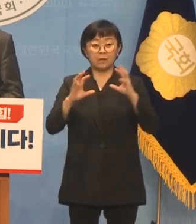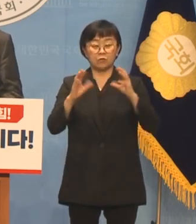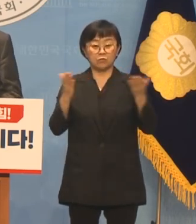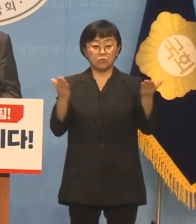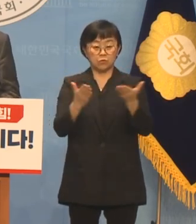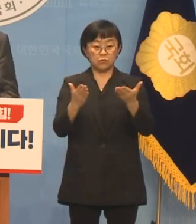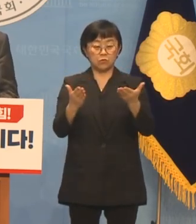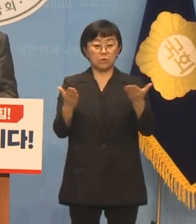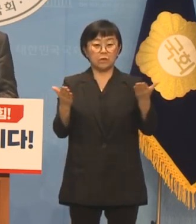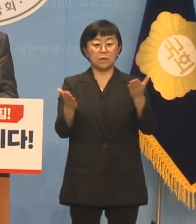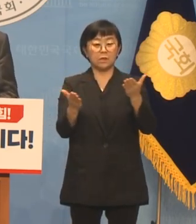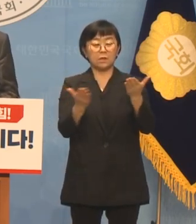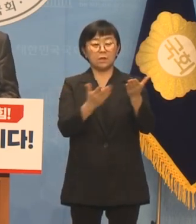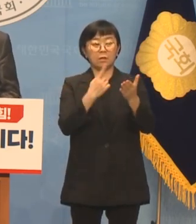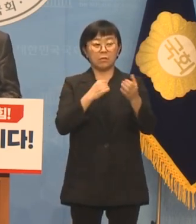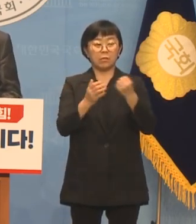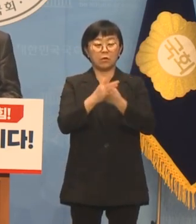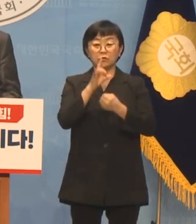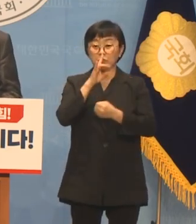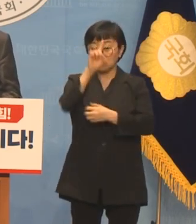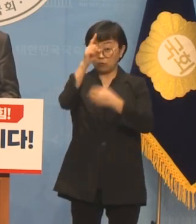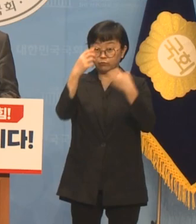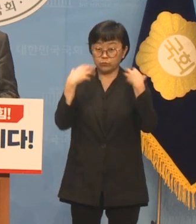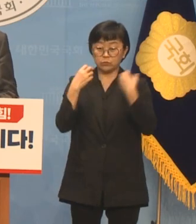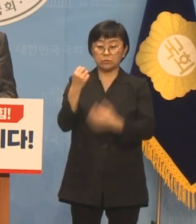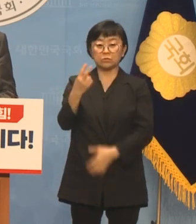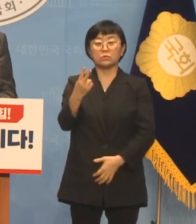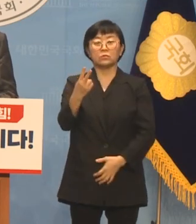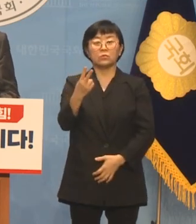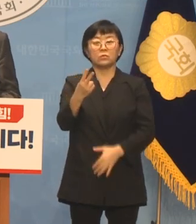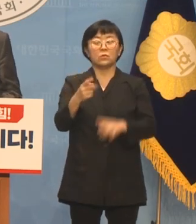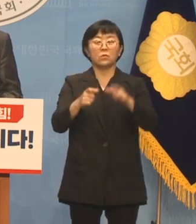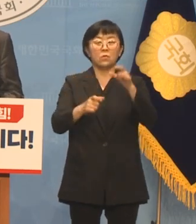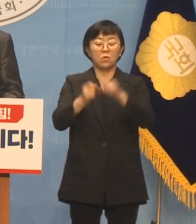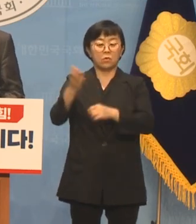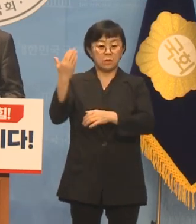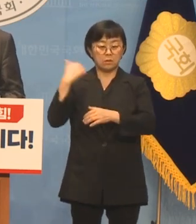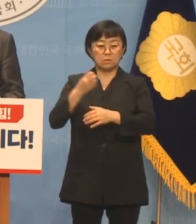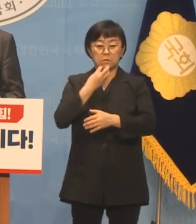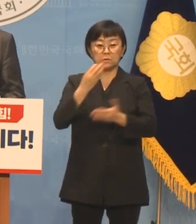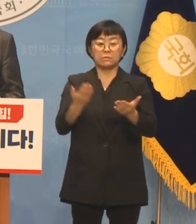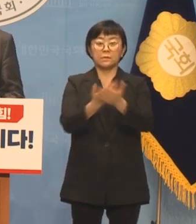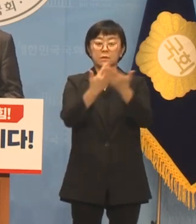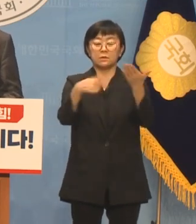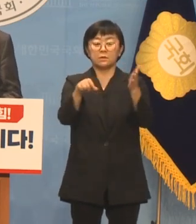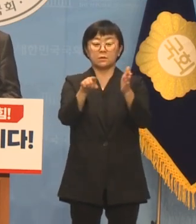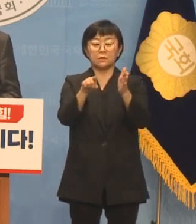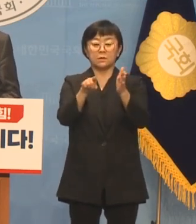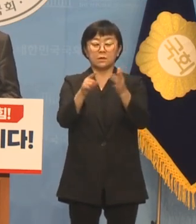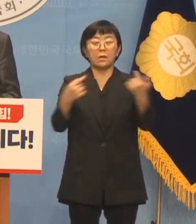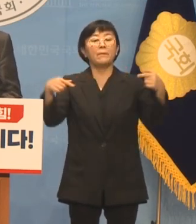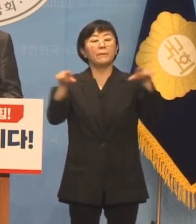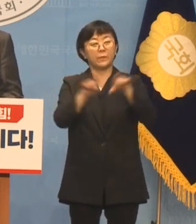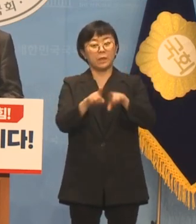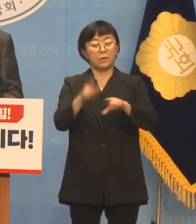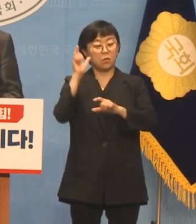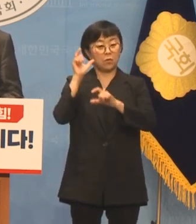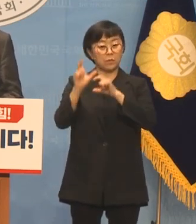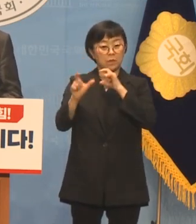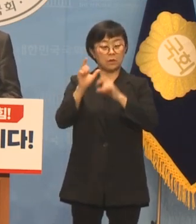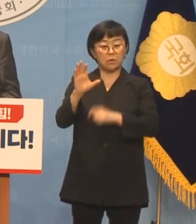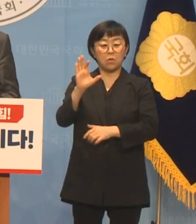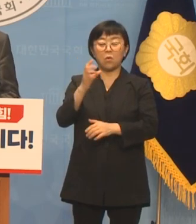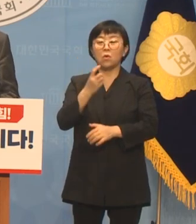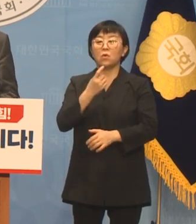국무위원으로 몸을 담았던 중앙정부는 물론이고 오랫동안 서울 발전을 함께 고민해왔던